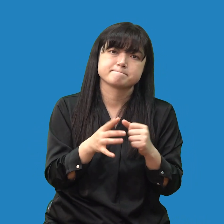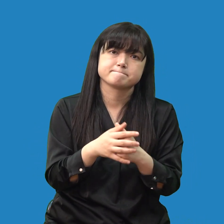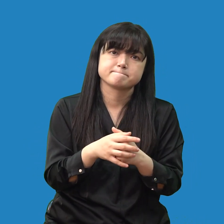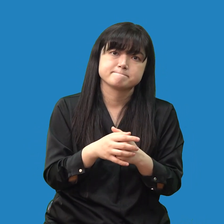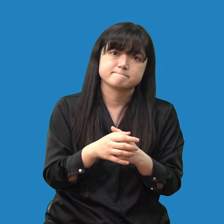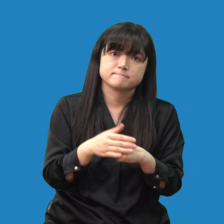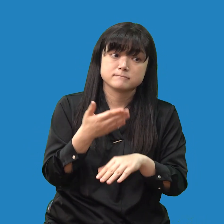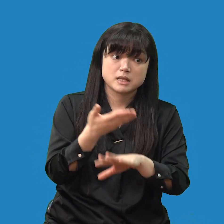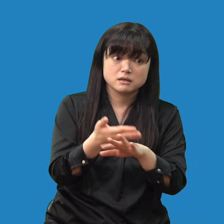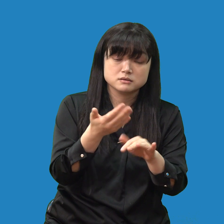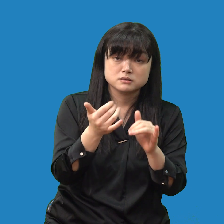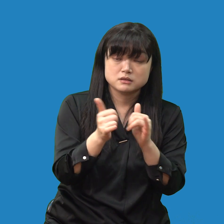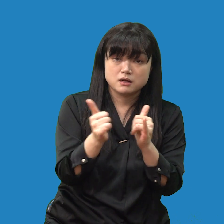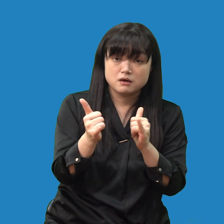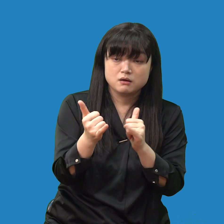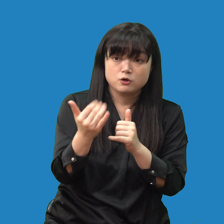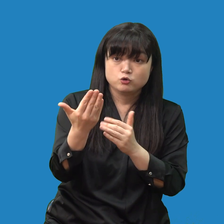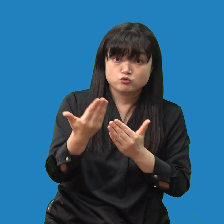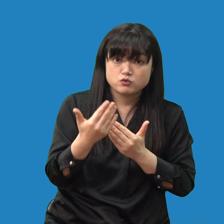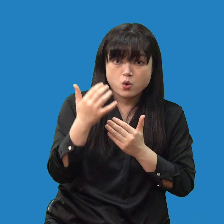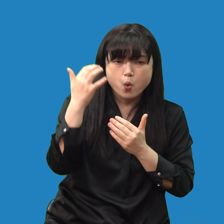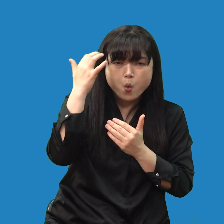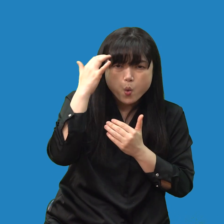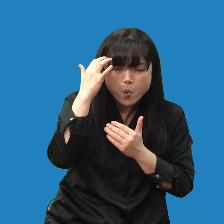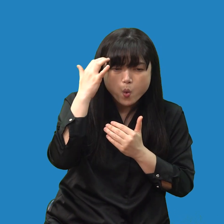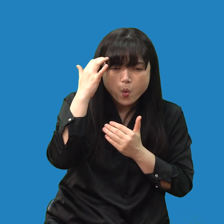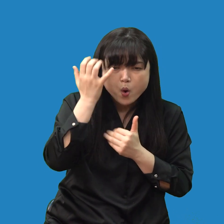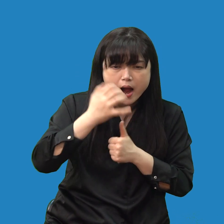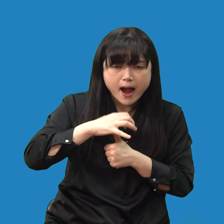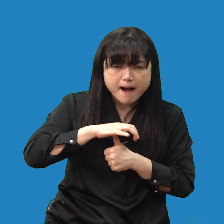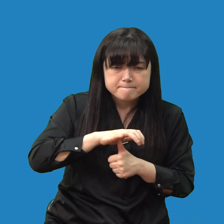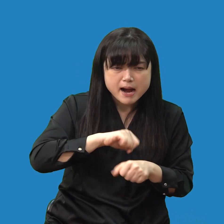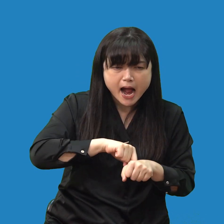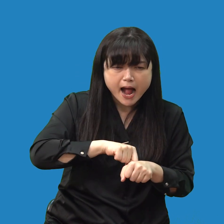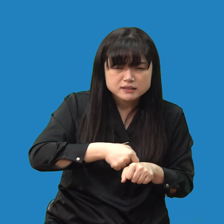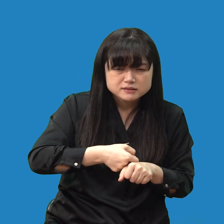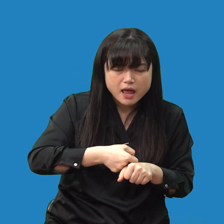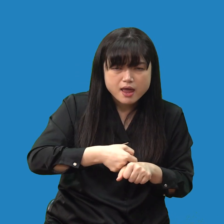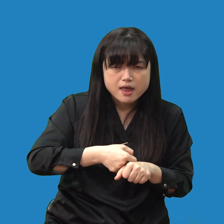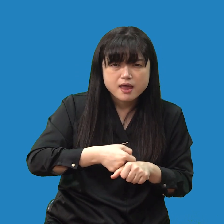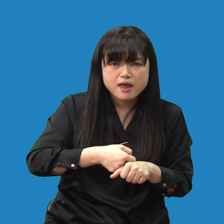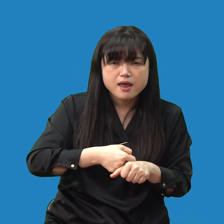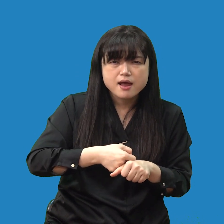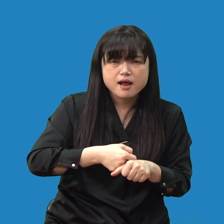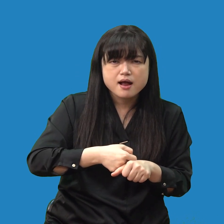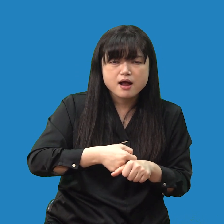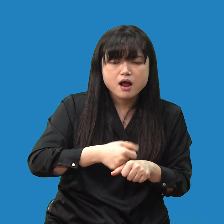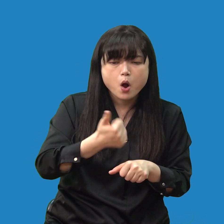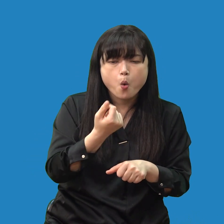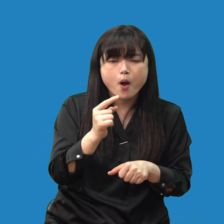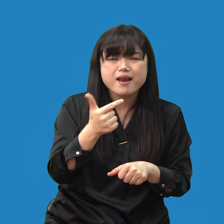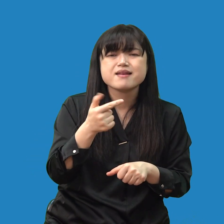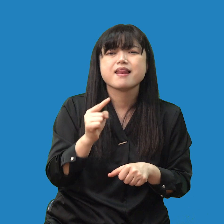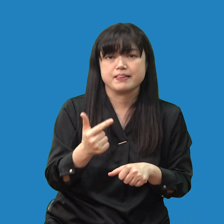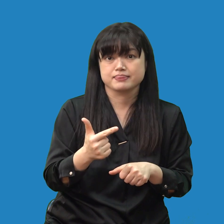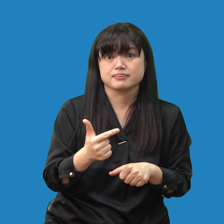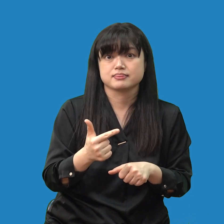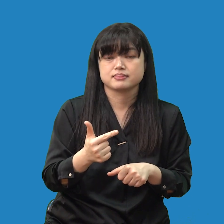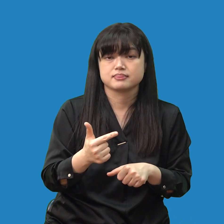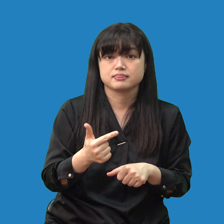근데 외부로부터 가해지는 고난, 압박, 또 강제로 내몰리는 이런 상황이 바로 여기에 말하는